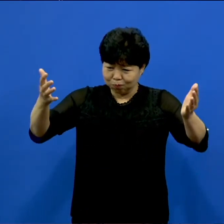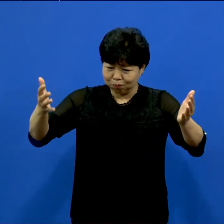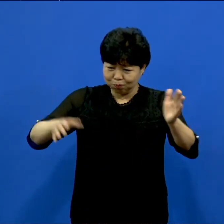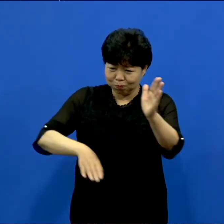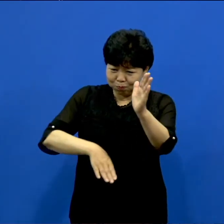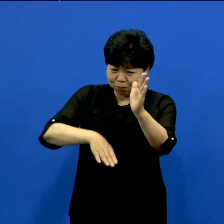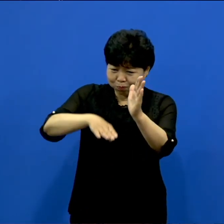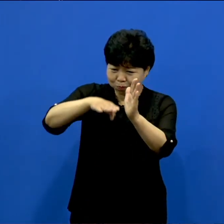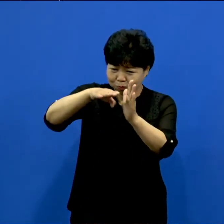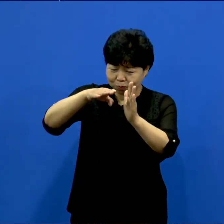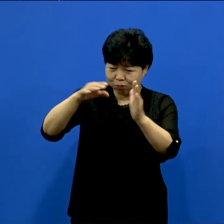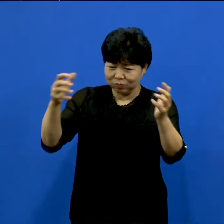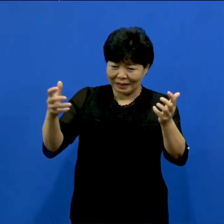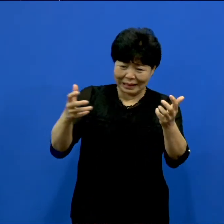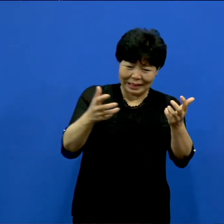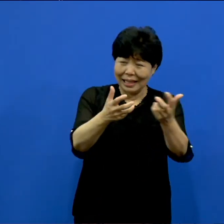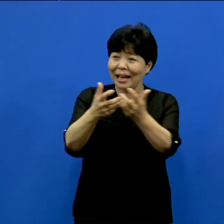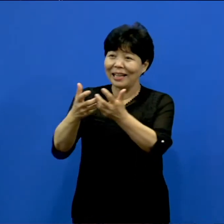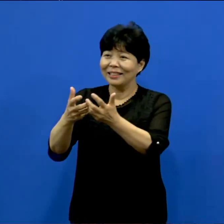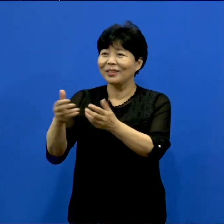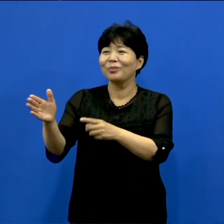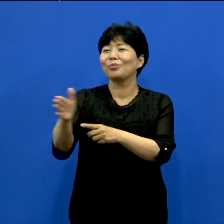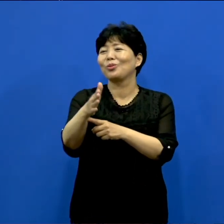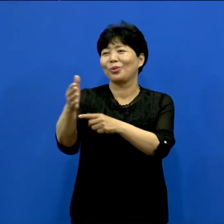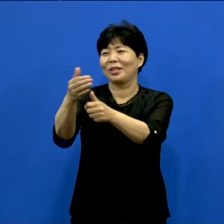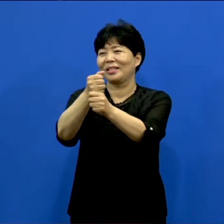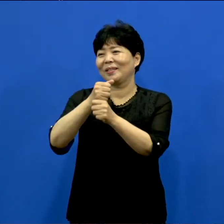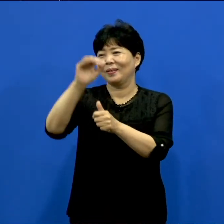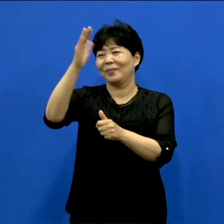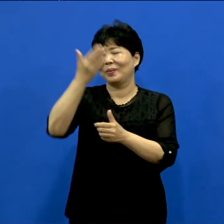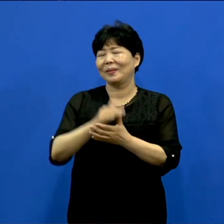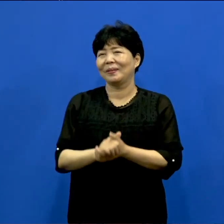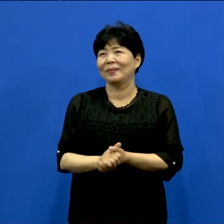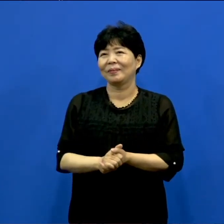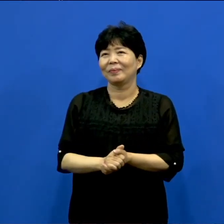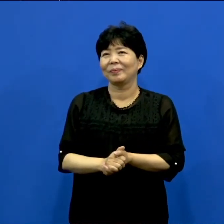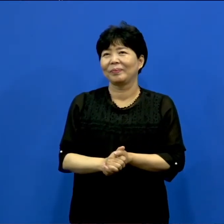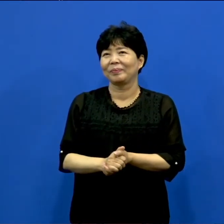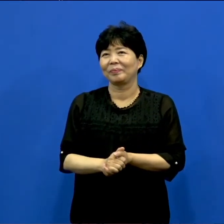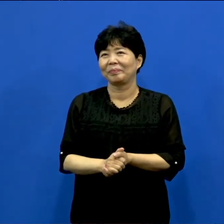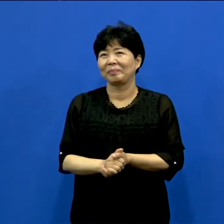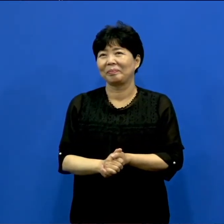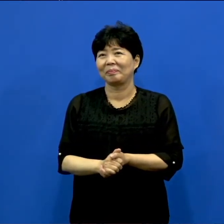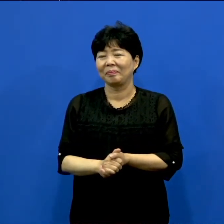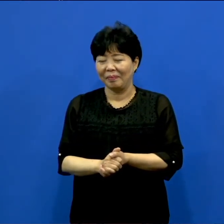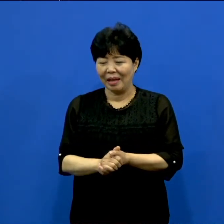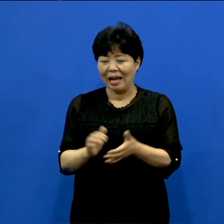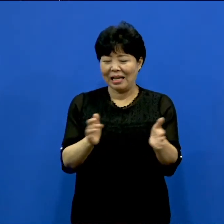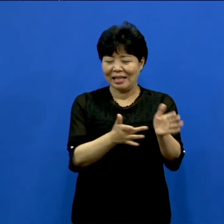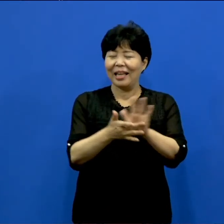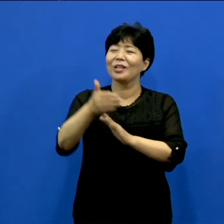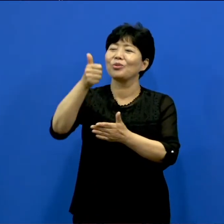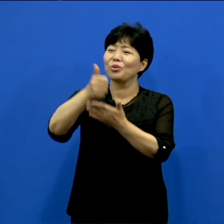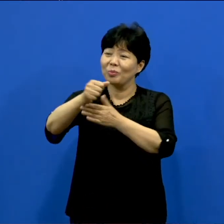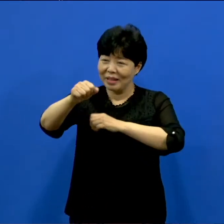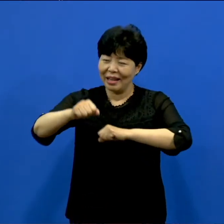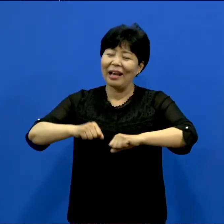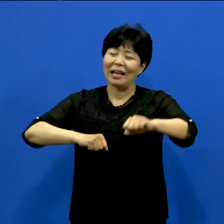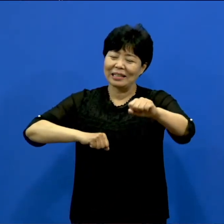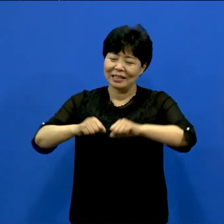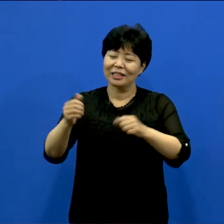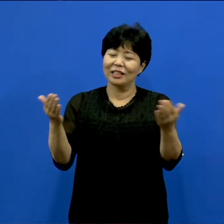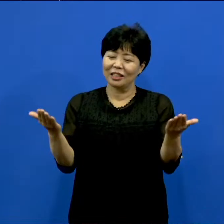경험을 깨뜨리는 놀라운 사건이 일어나면서 이 일은 당신이 하신 일이고 이것은 사람이 하는 일이